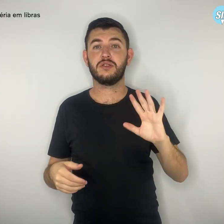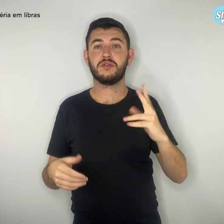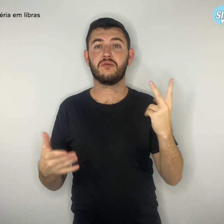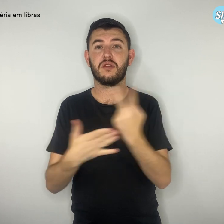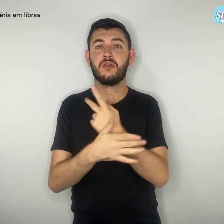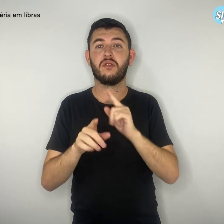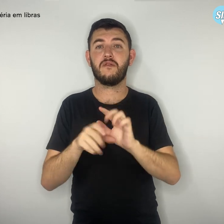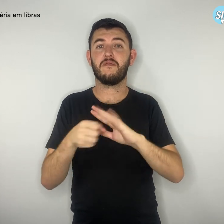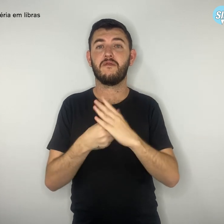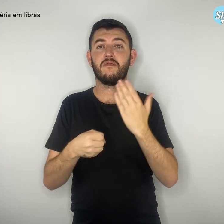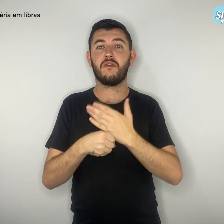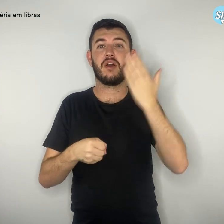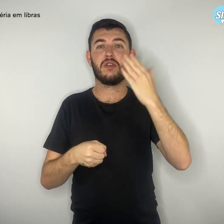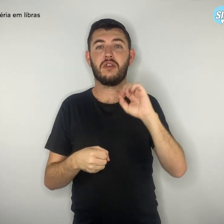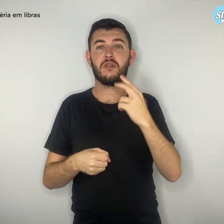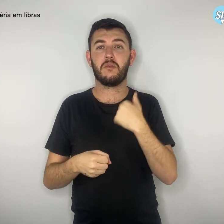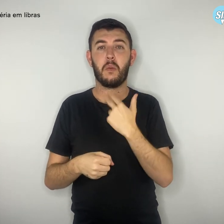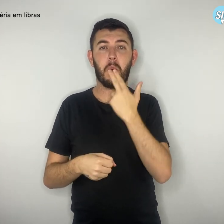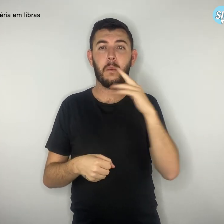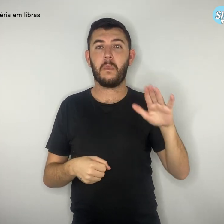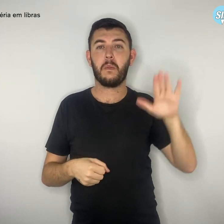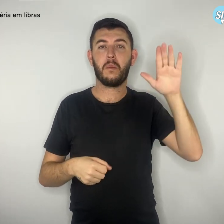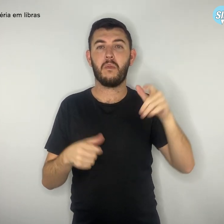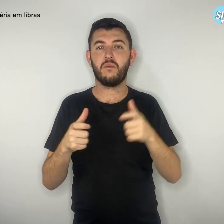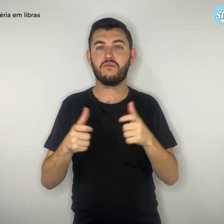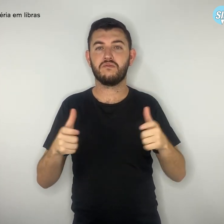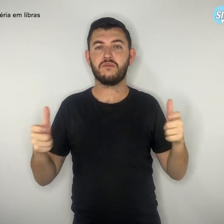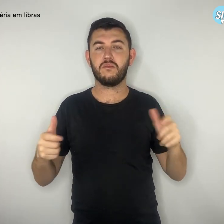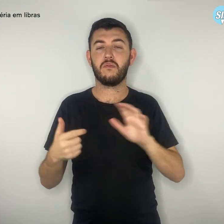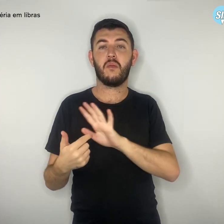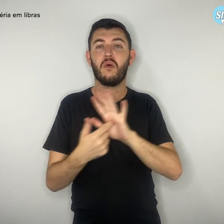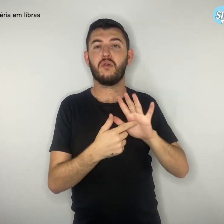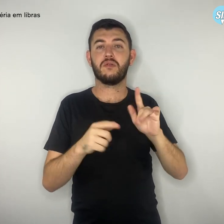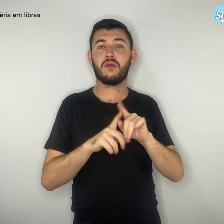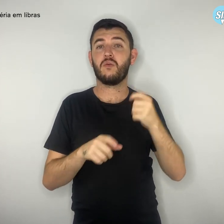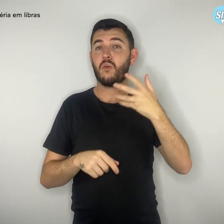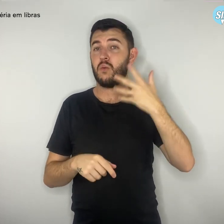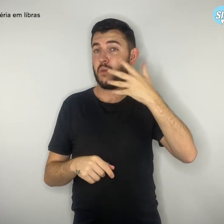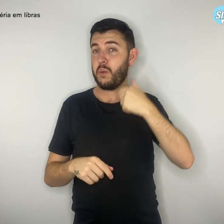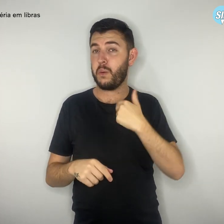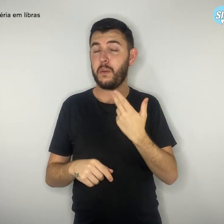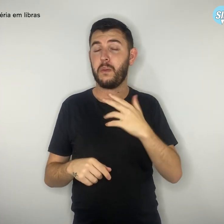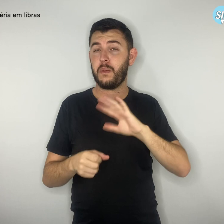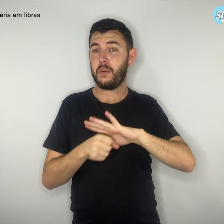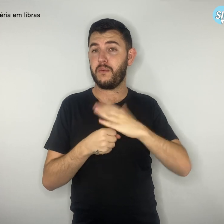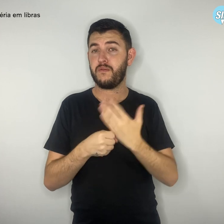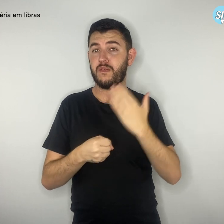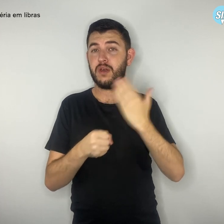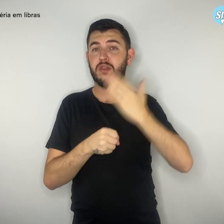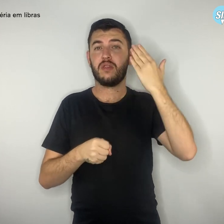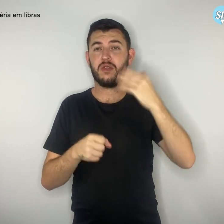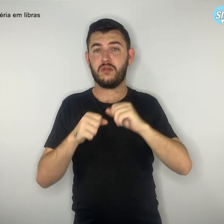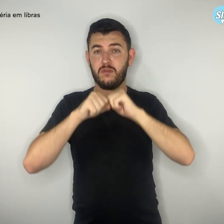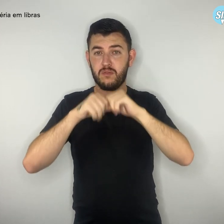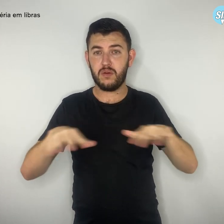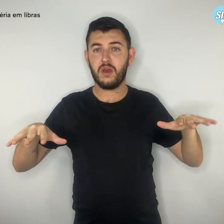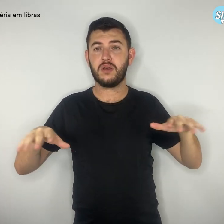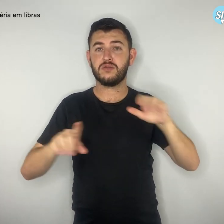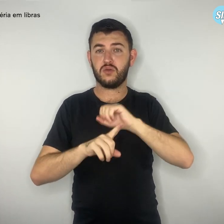do fascismo e do nazismo deixa bem claro que o discurso fascista é permeável e